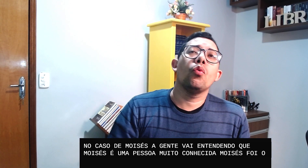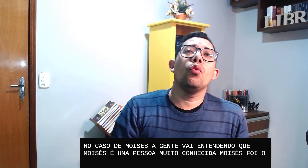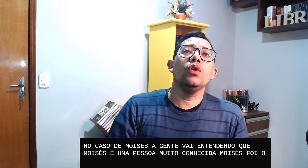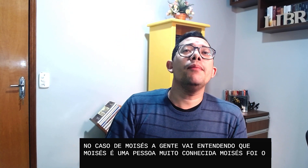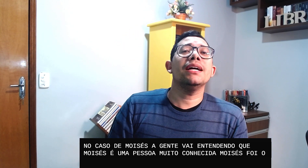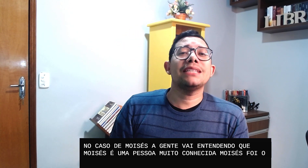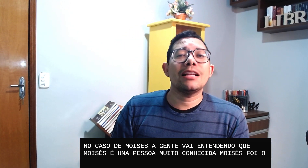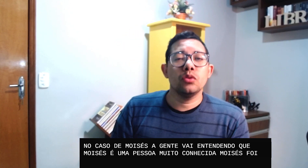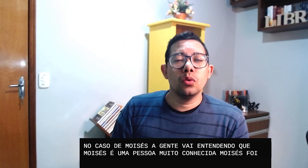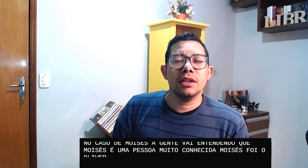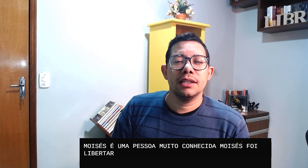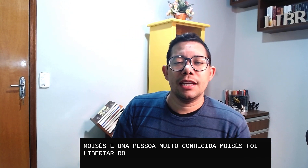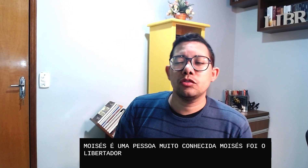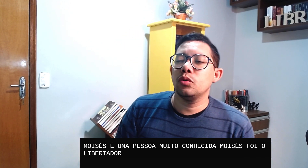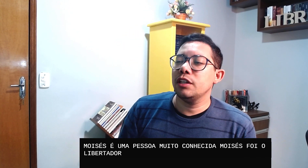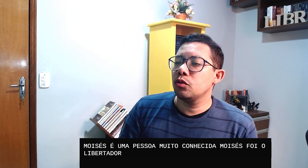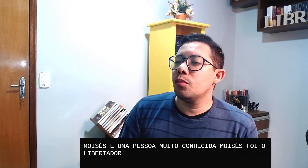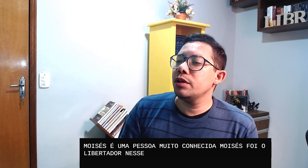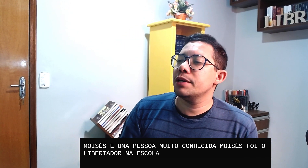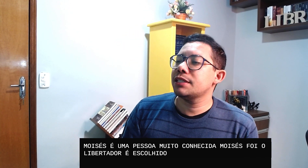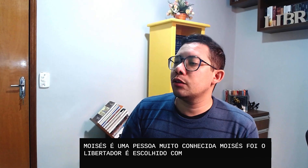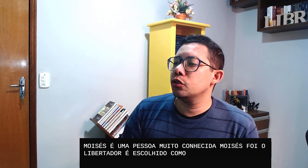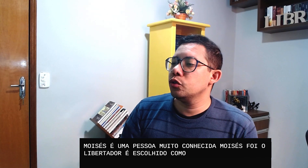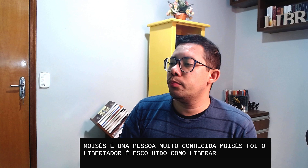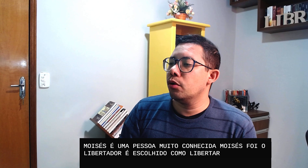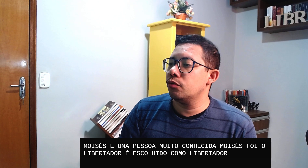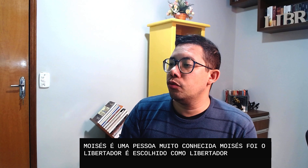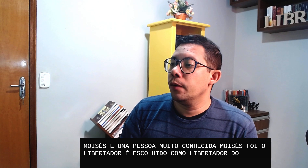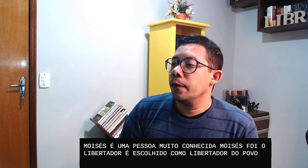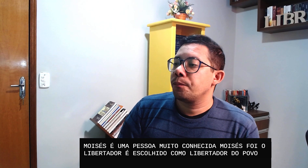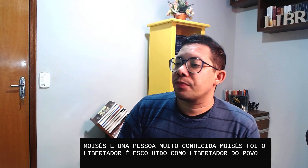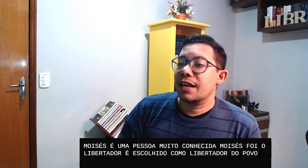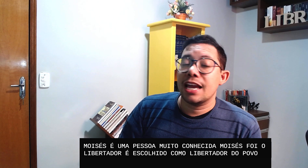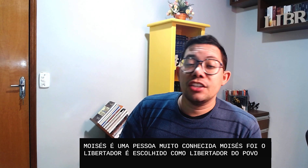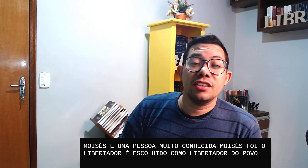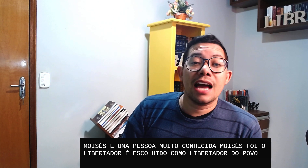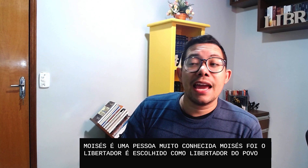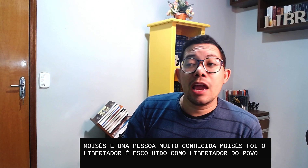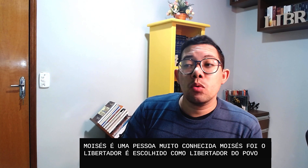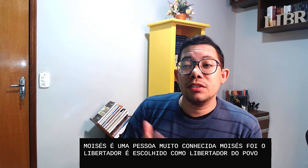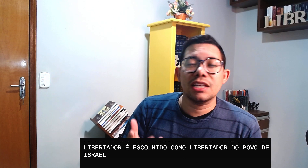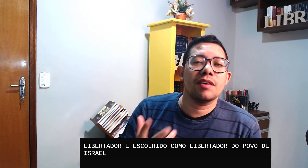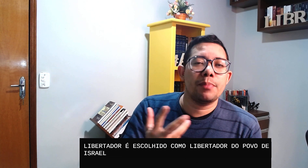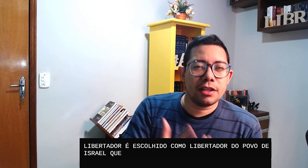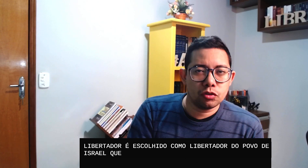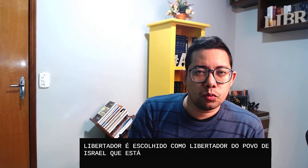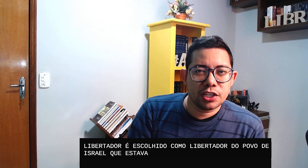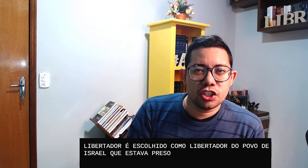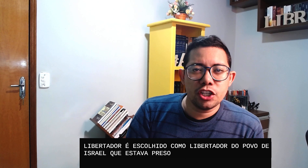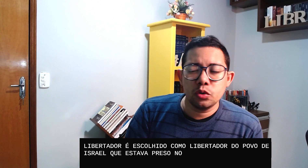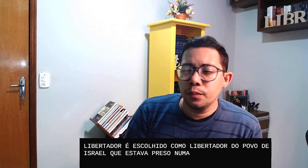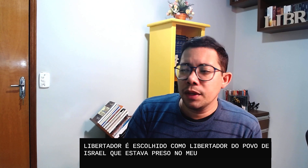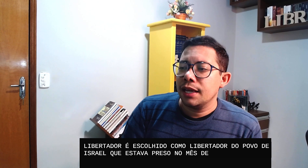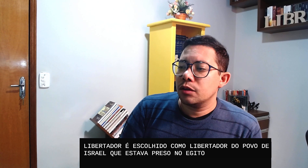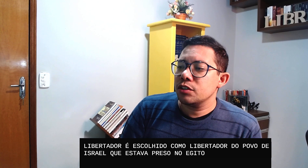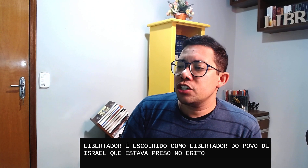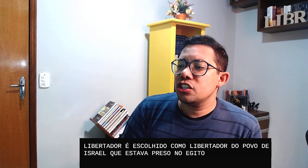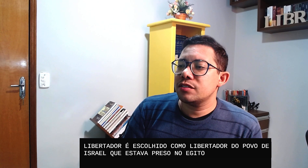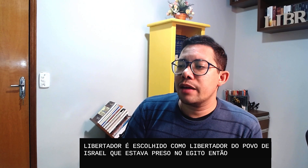o libertador, né, escolhido como libertador do povo de Israel, que estava preso no Egito. Então, a gente